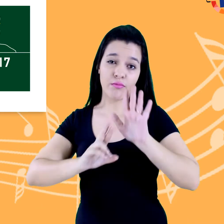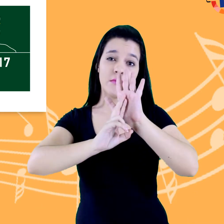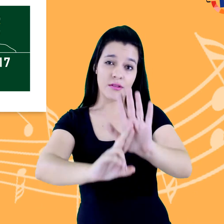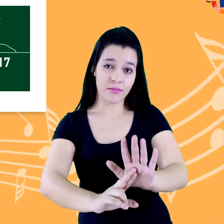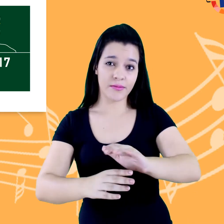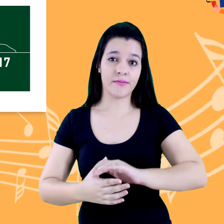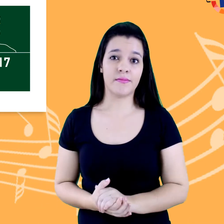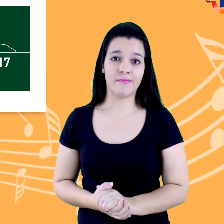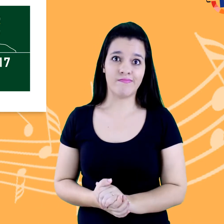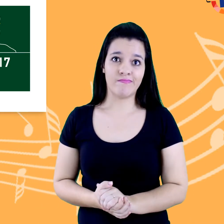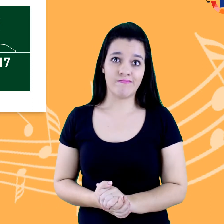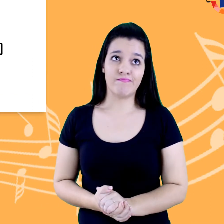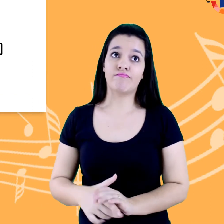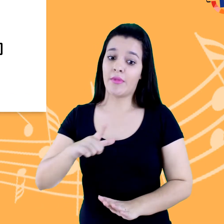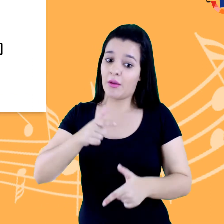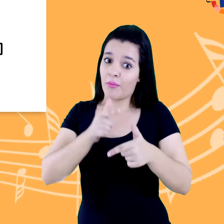Impacto negativo.